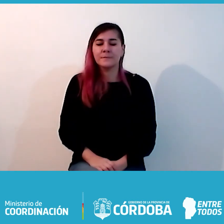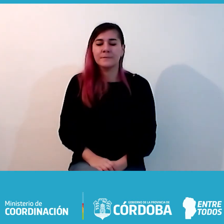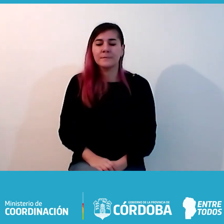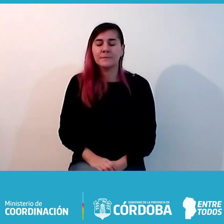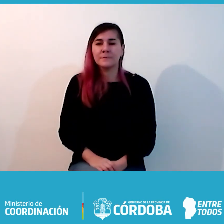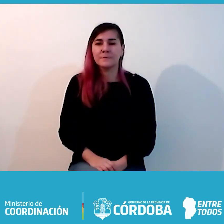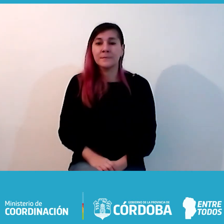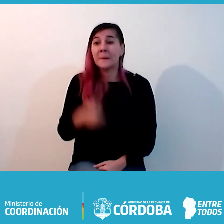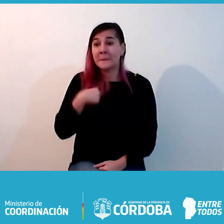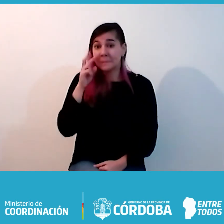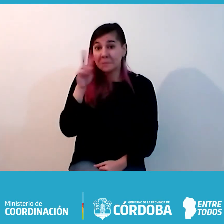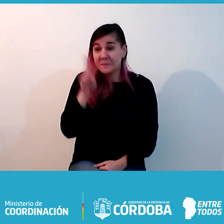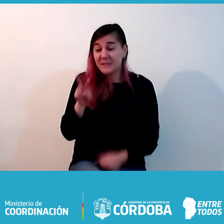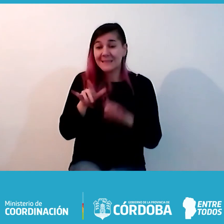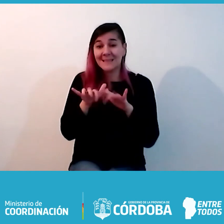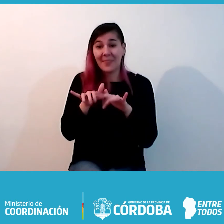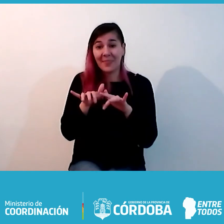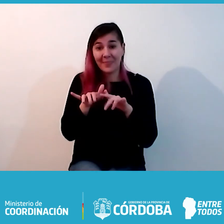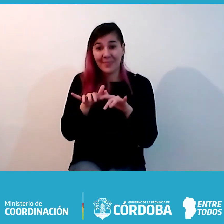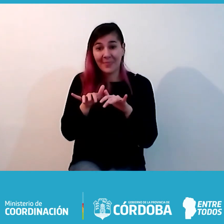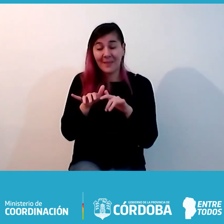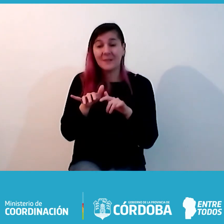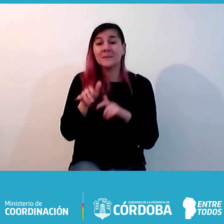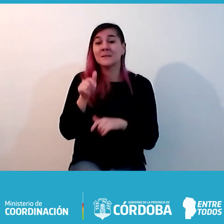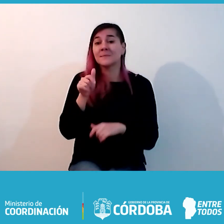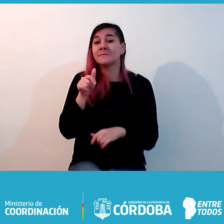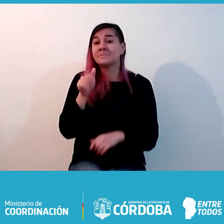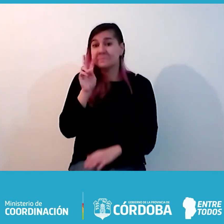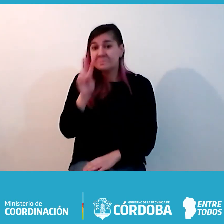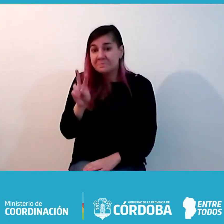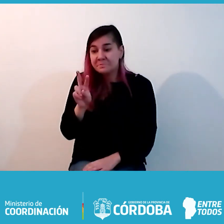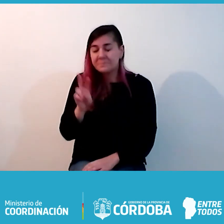Estoy revisando en el chat, en la sala del chat.